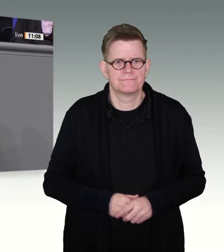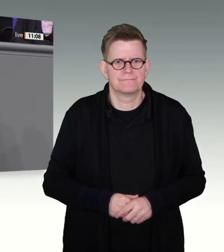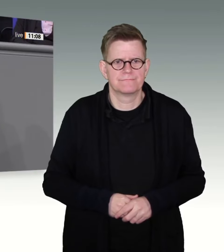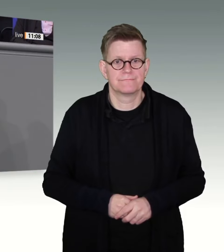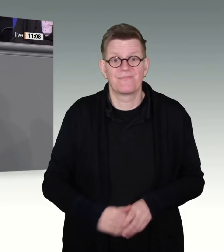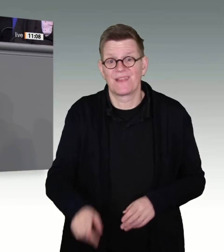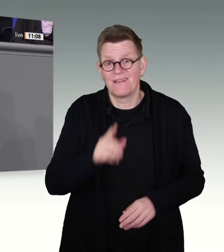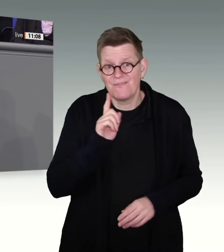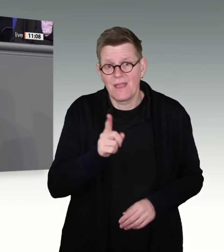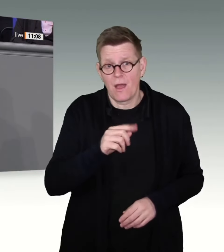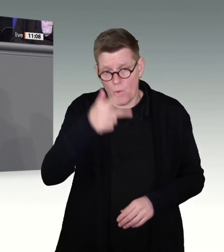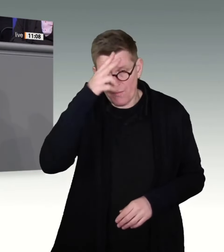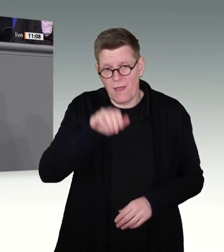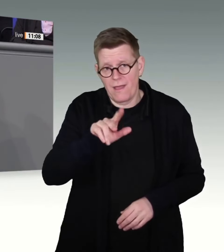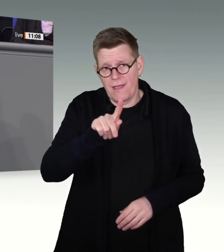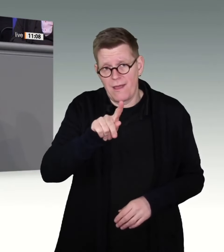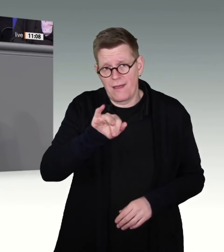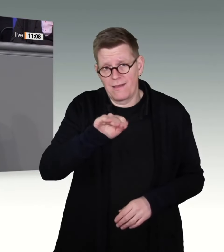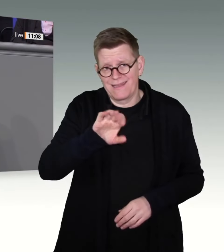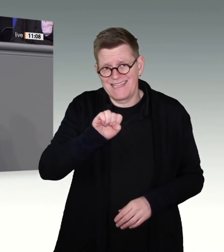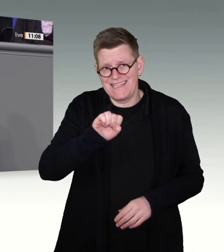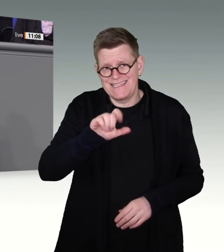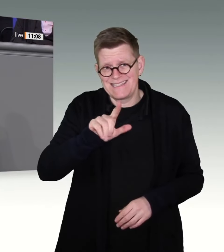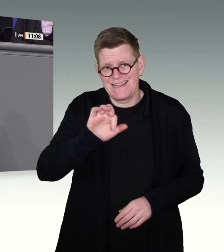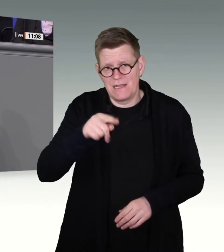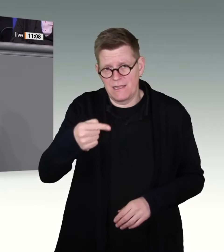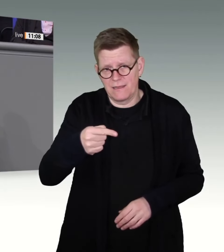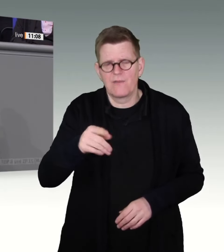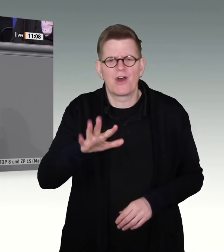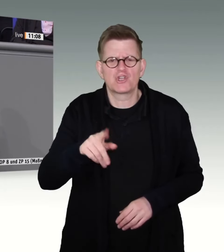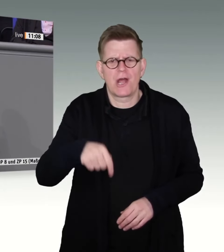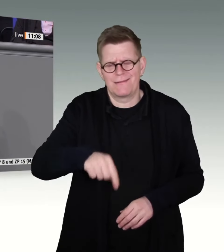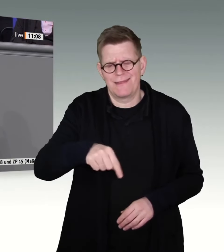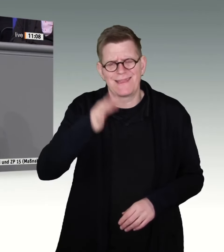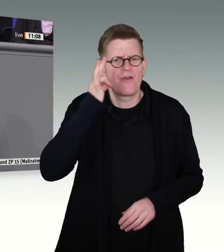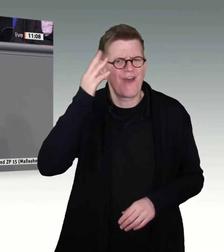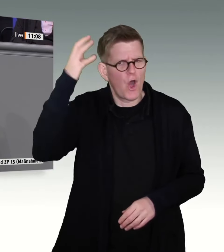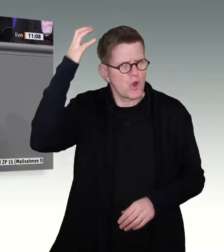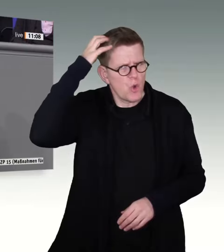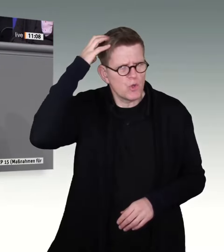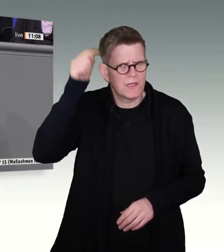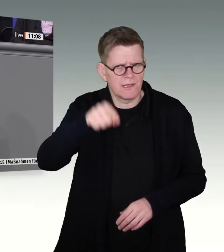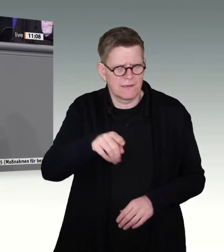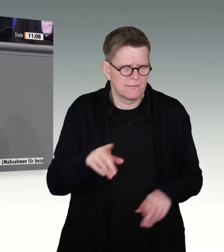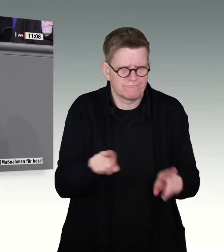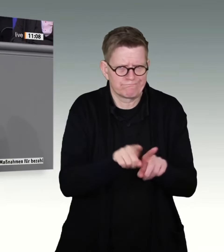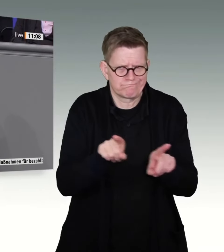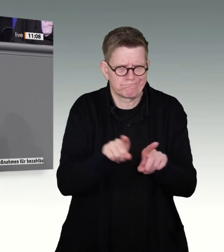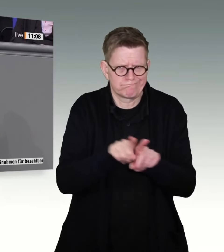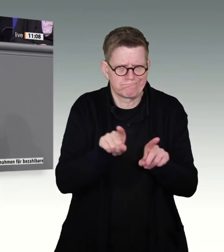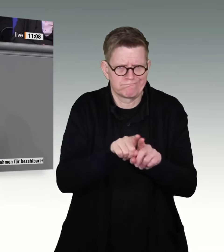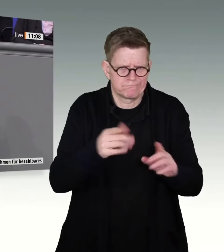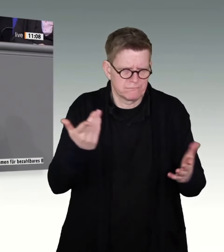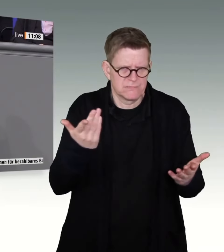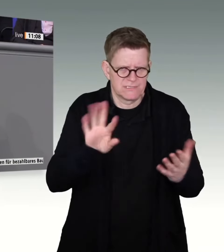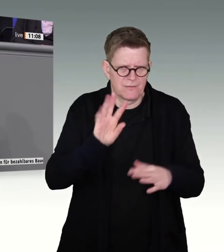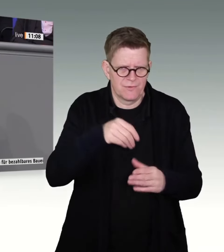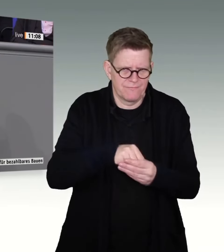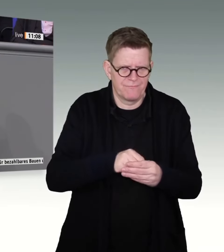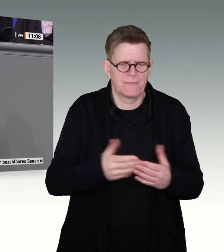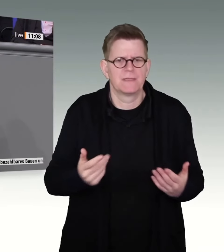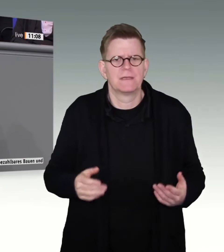Auch bei Herrn Kießling und wahrscheinlich wird Frau König gleich in die gleiche Kerbe schlagen, die Baukrise weiter herbeireden, als dass wir uns zusammen unterhalten,